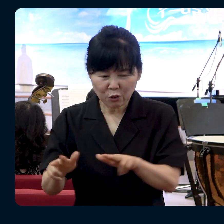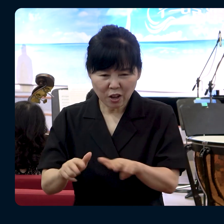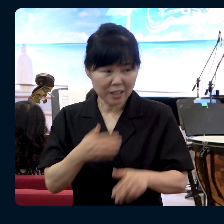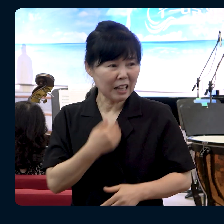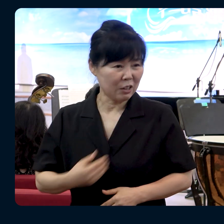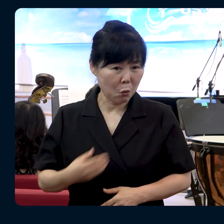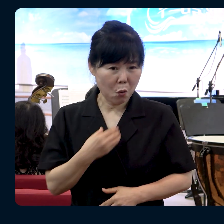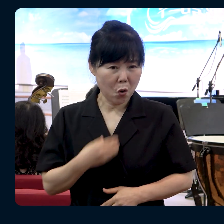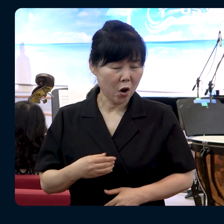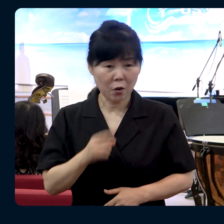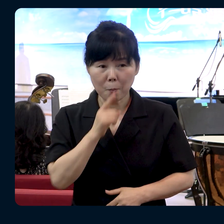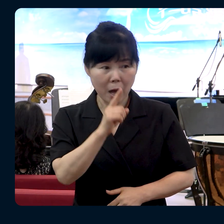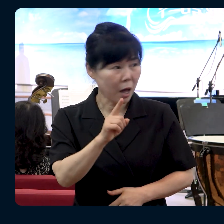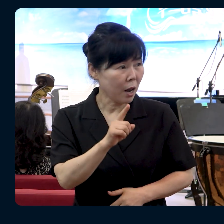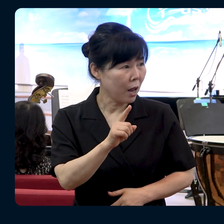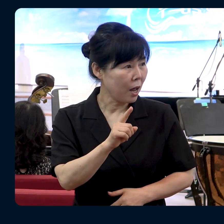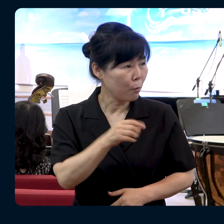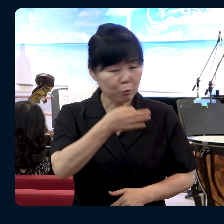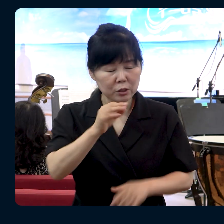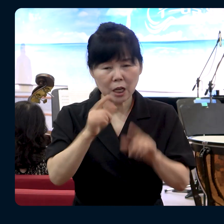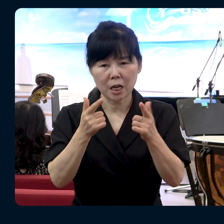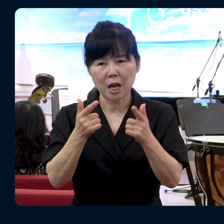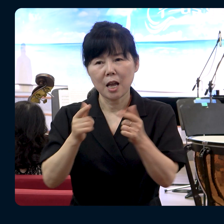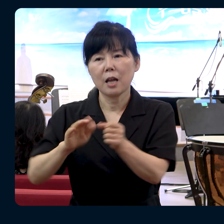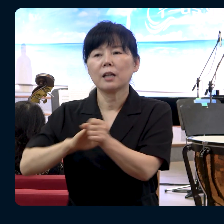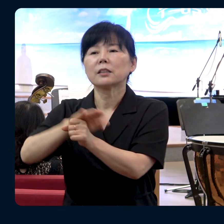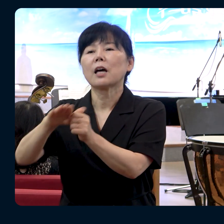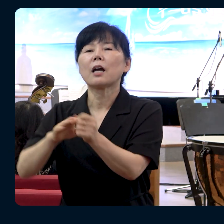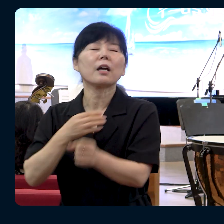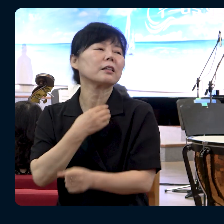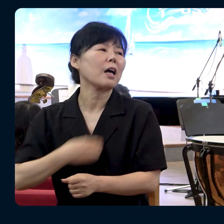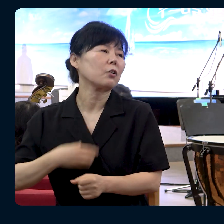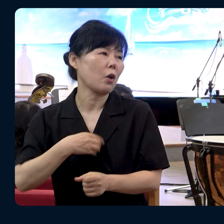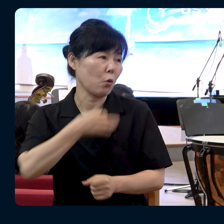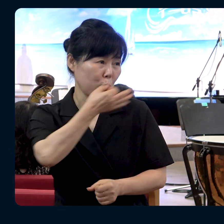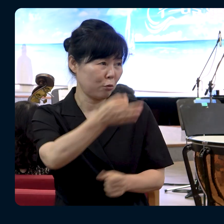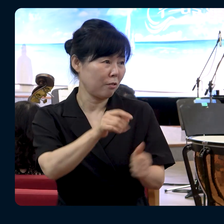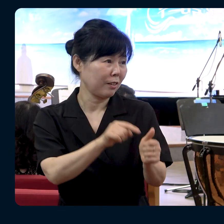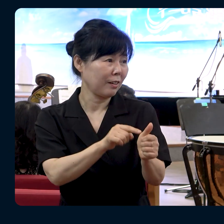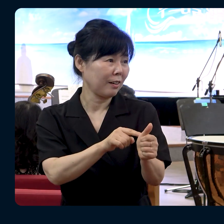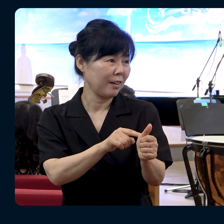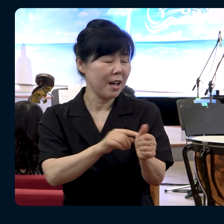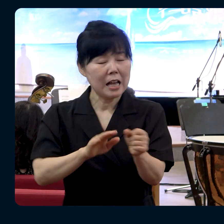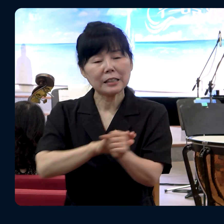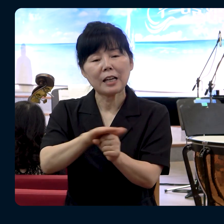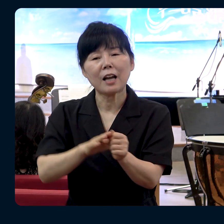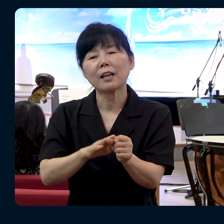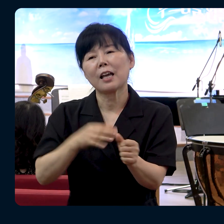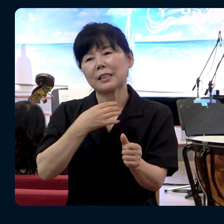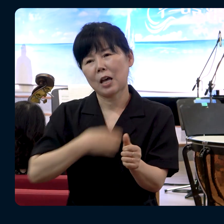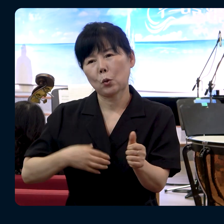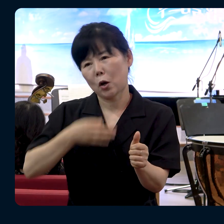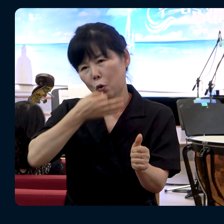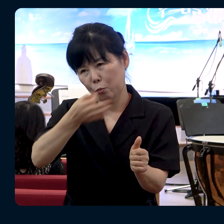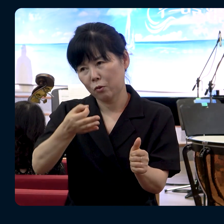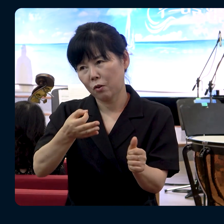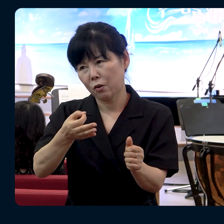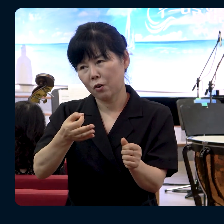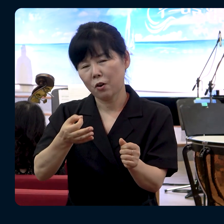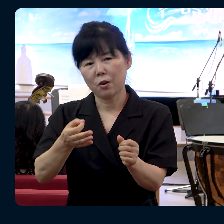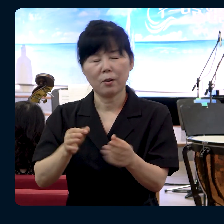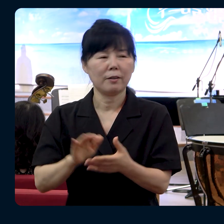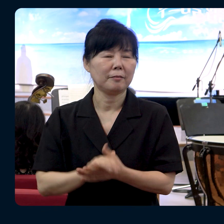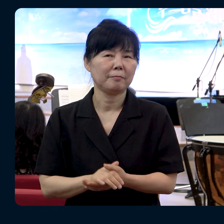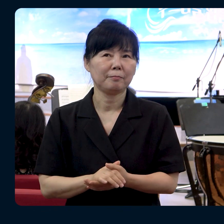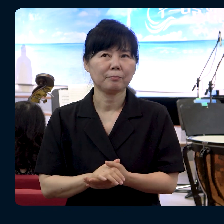않습니다. 우리는 그 요한을 사랑의 사도라고 얘기를 해요. 그가 쓴 요한 서신을 보면 이유를 알 수 있습니다.